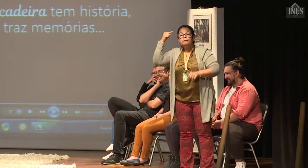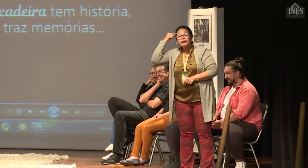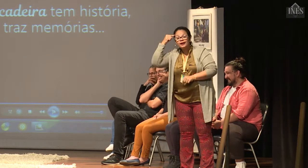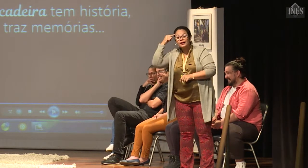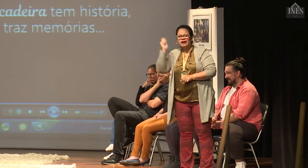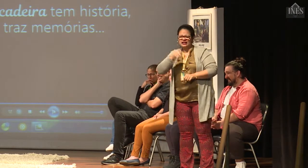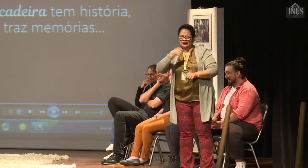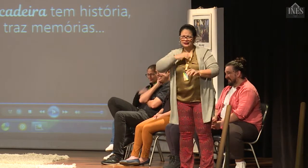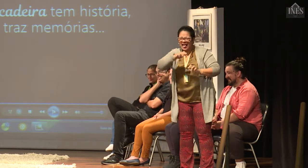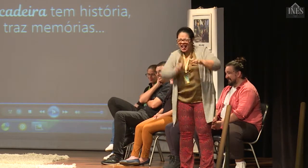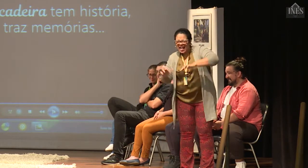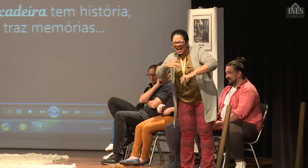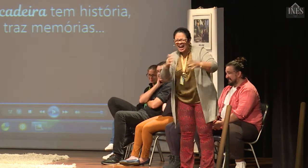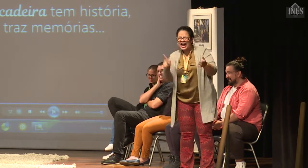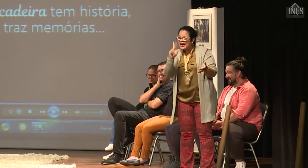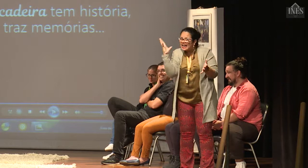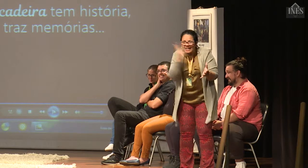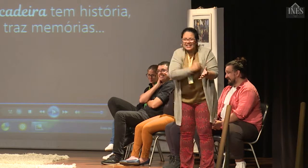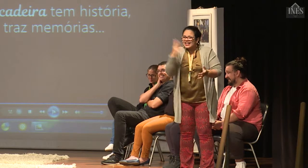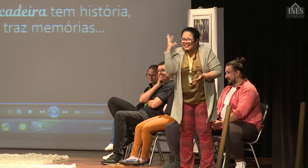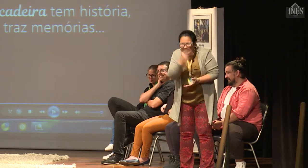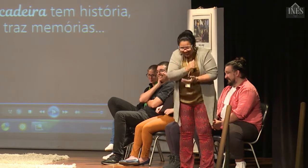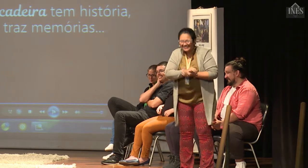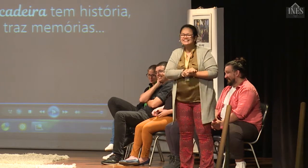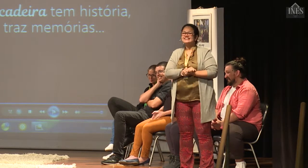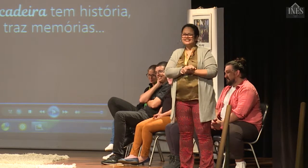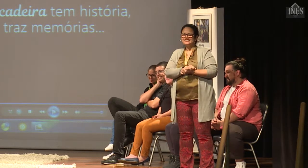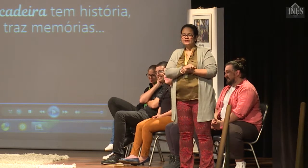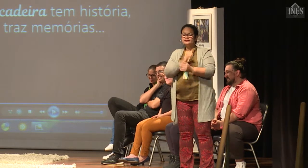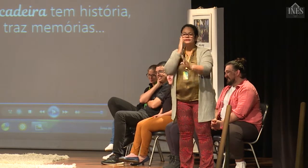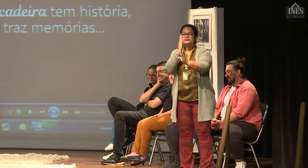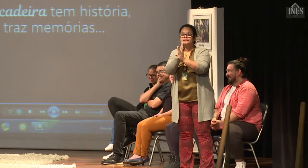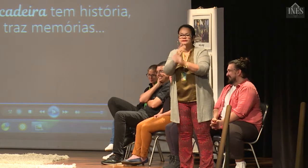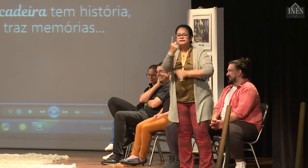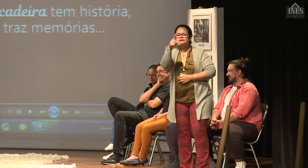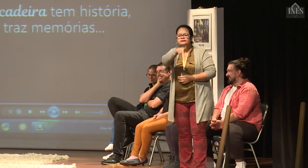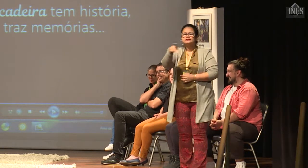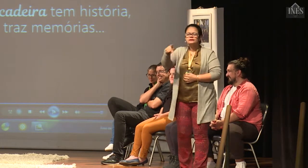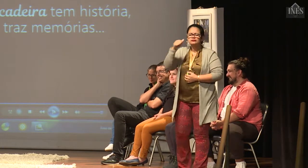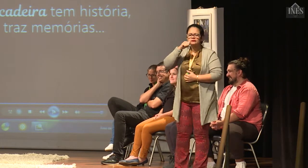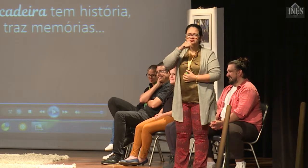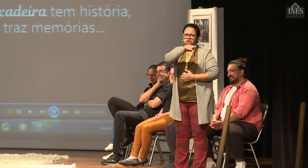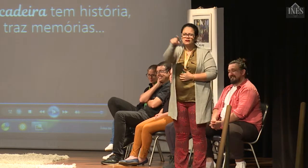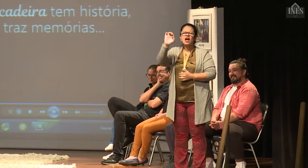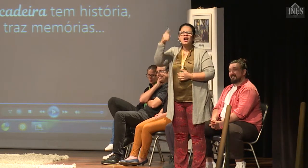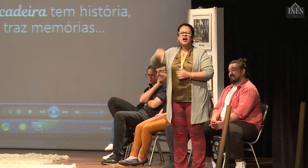dedo, coqueiros. Eu fazia uma série de desenhos. Todo mundo, ai, que lindo! Mas aí teve uma